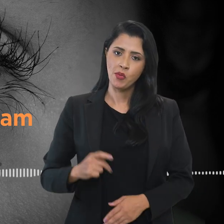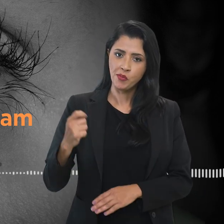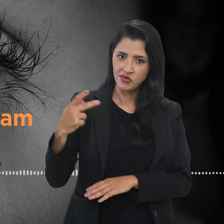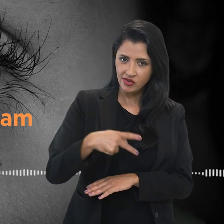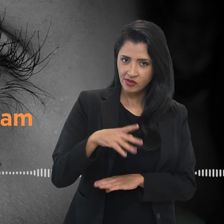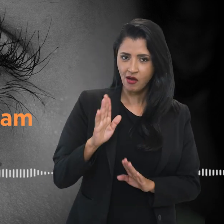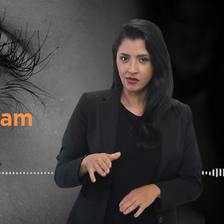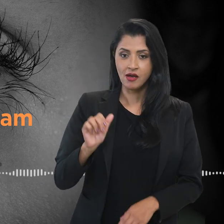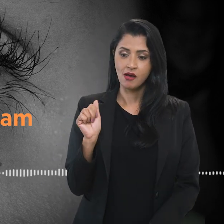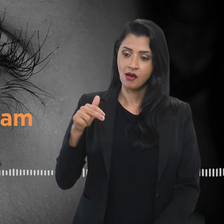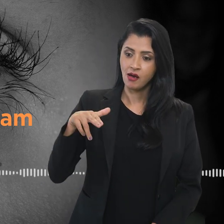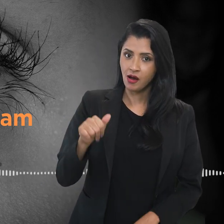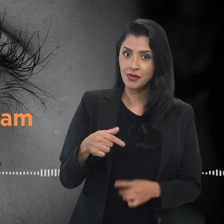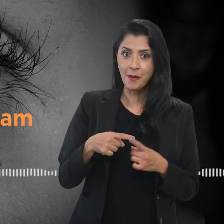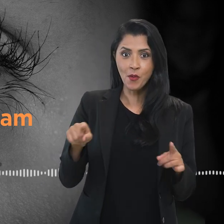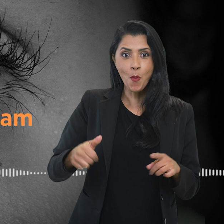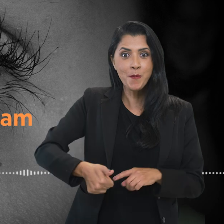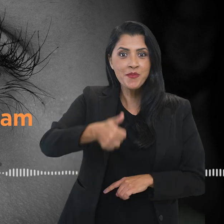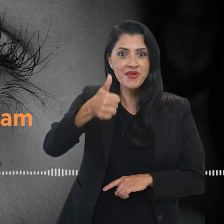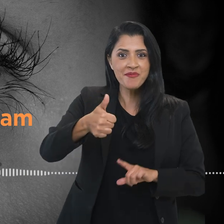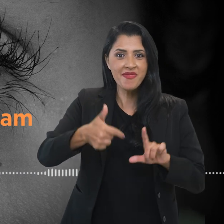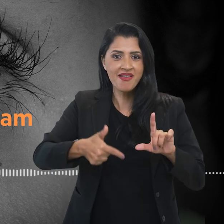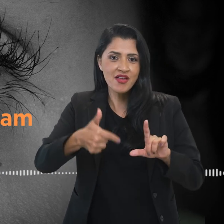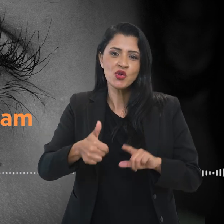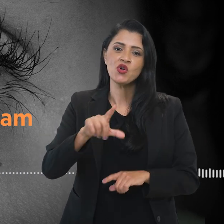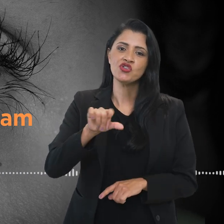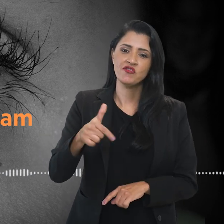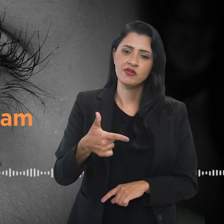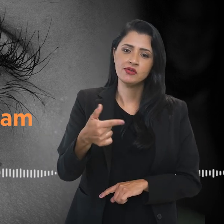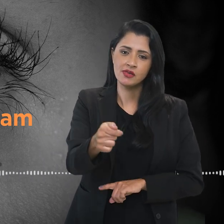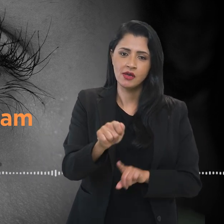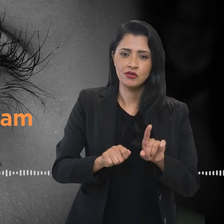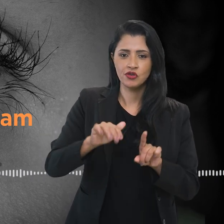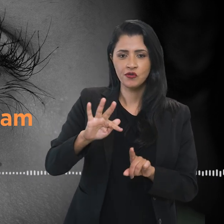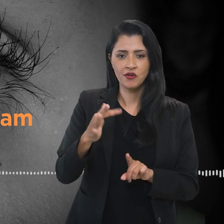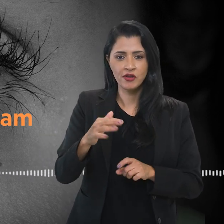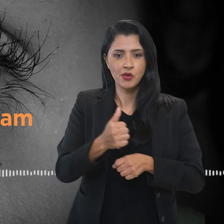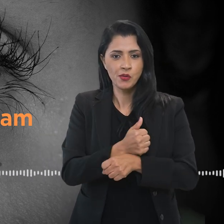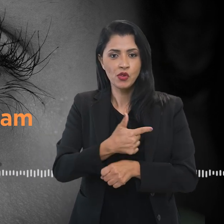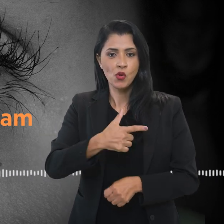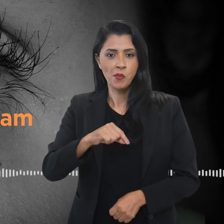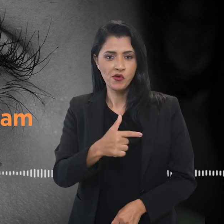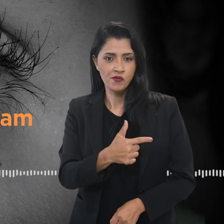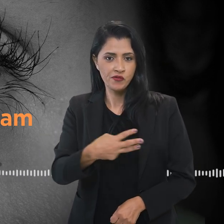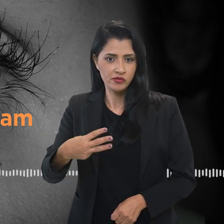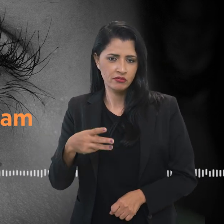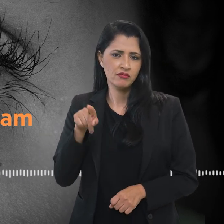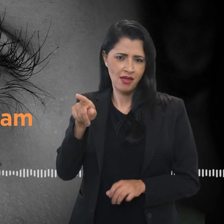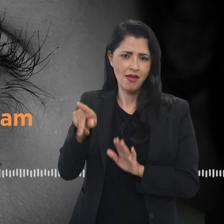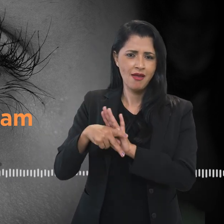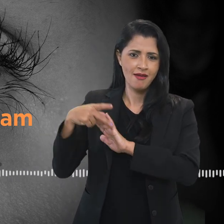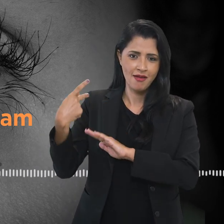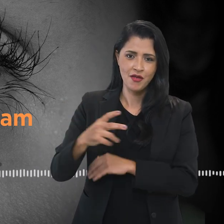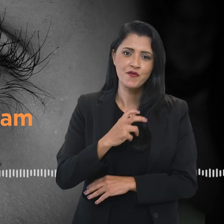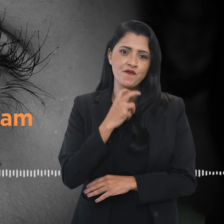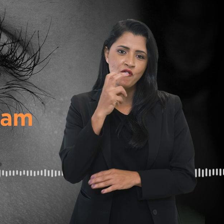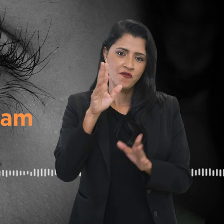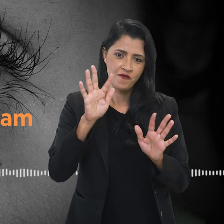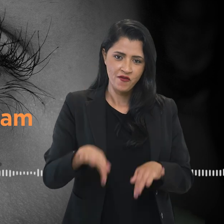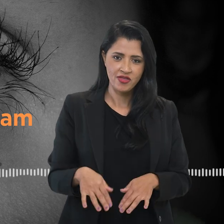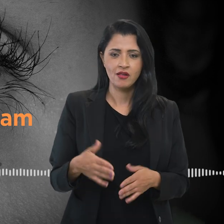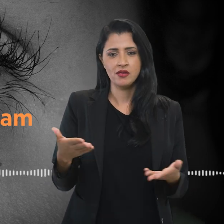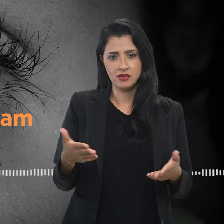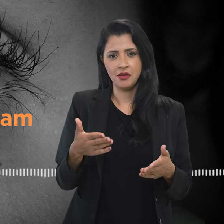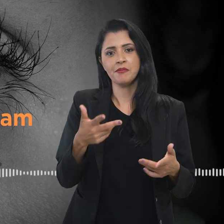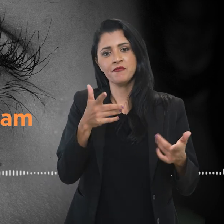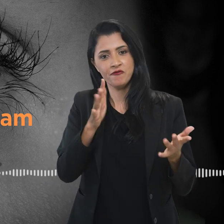revelia, Ana Braga abriu o primeiro episódio lá em 27 de fevereiro de 2023. E nada mais justo dela ter sido a voz que termina a